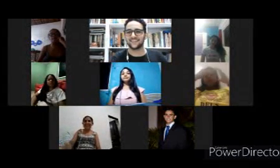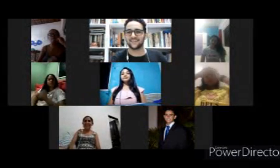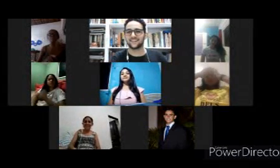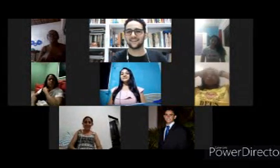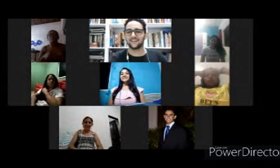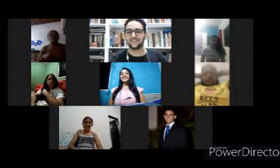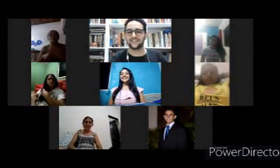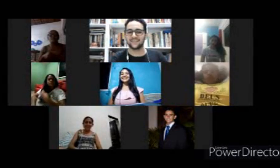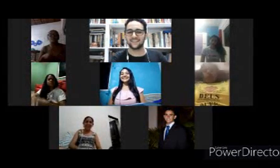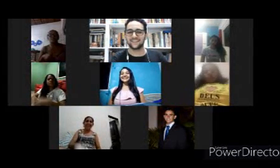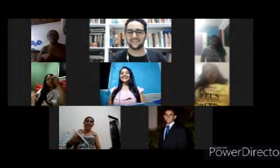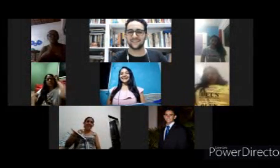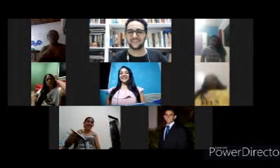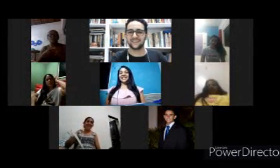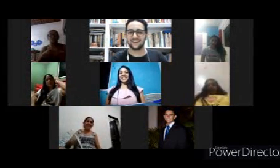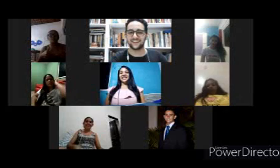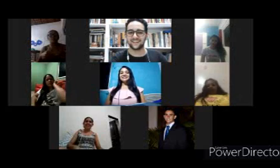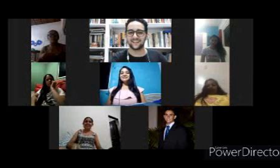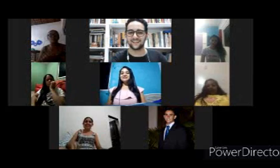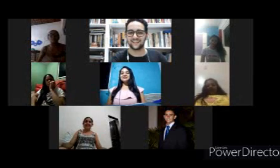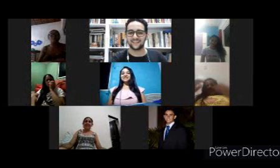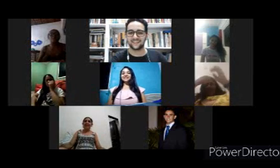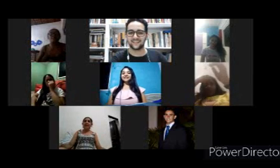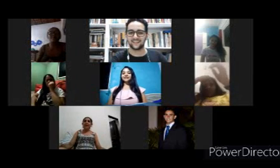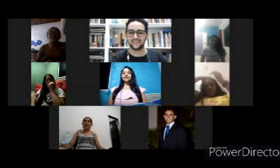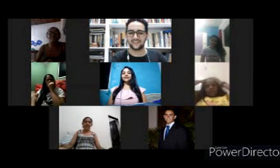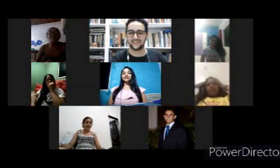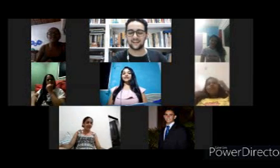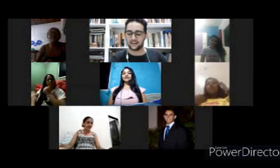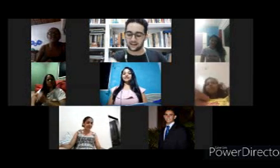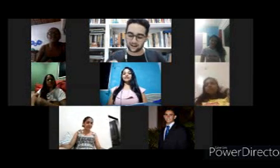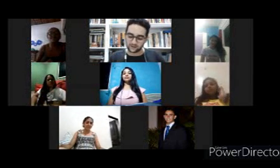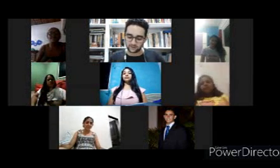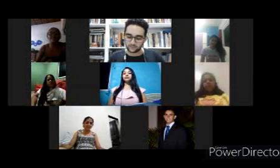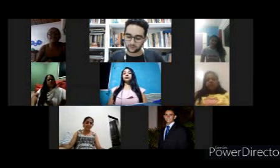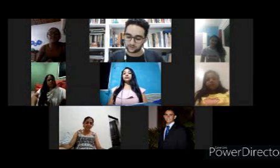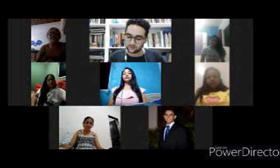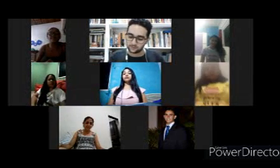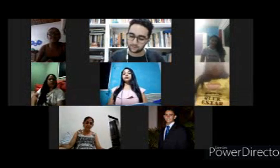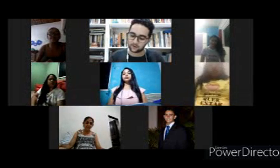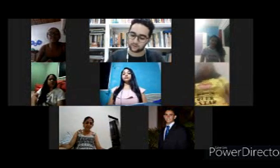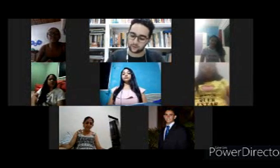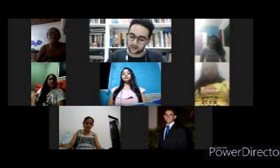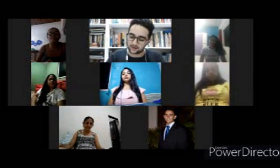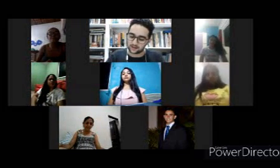Eu não fiquei grande na tela, não. E agora? Agora o próximo foi a Helena,